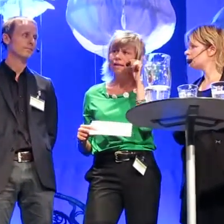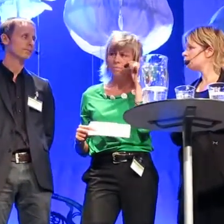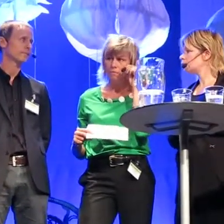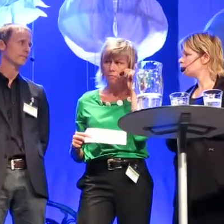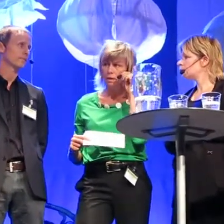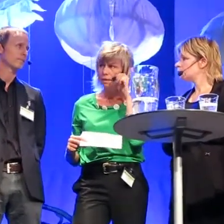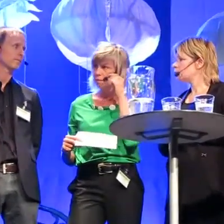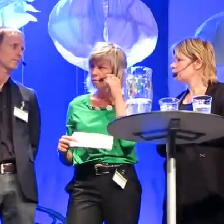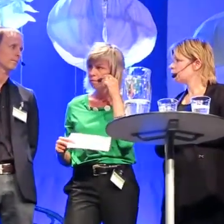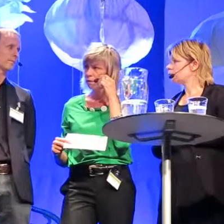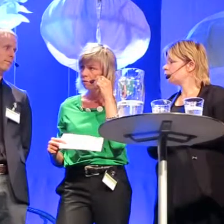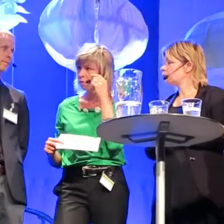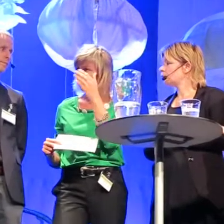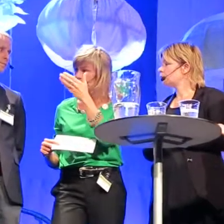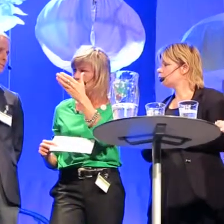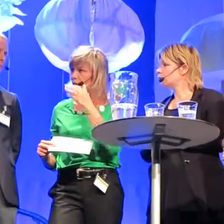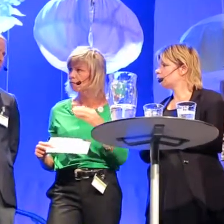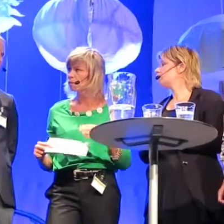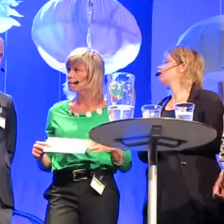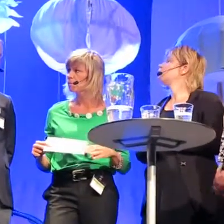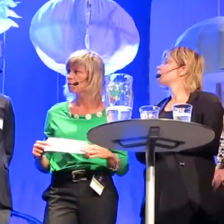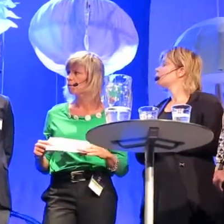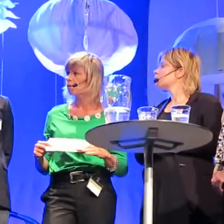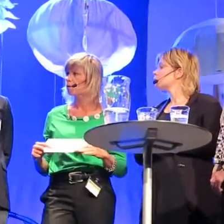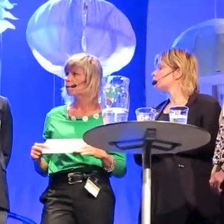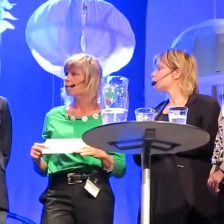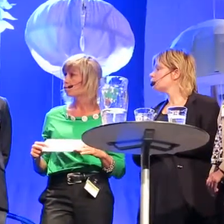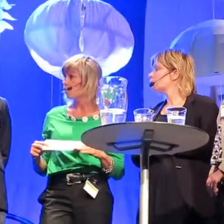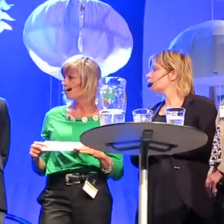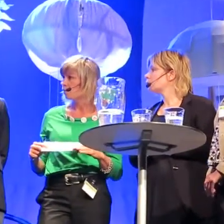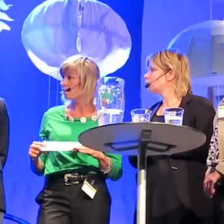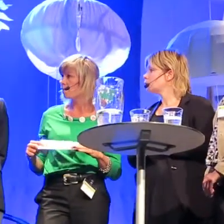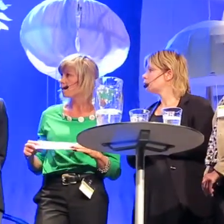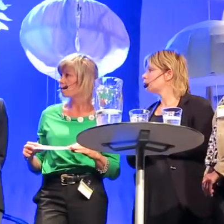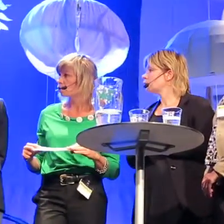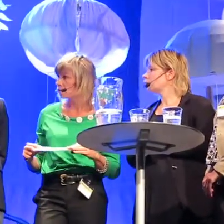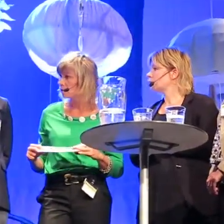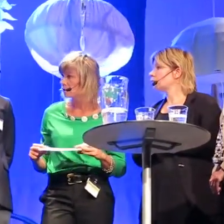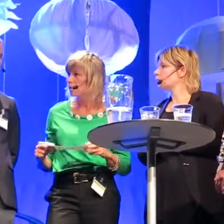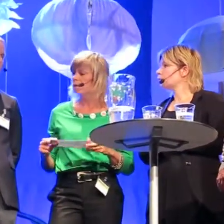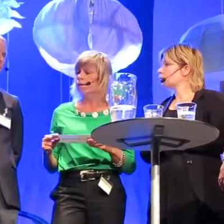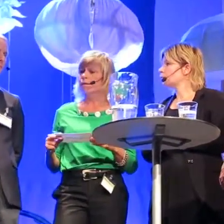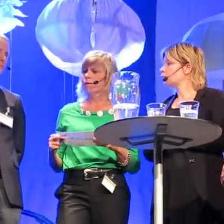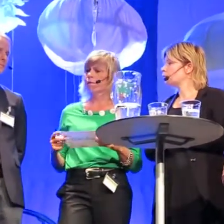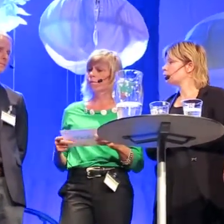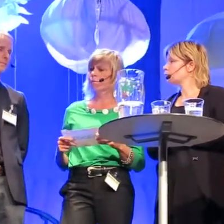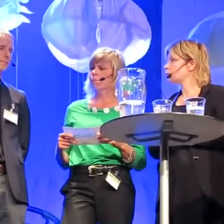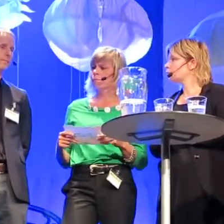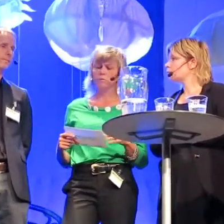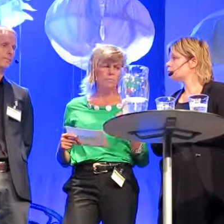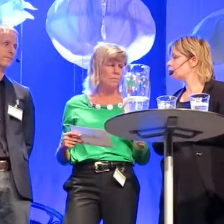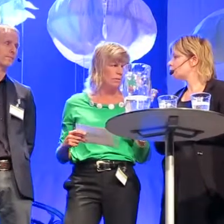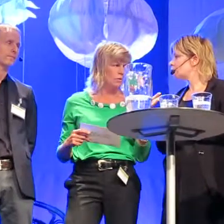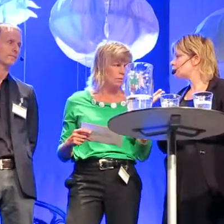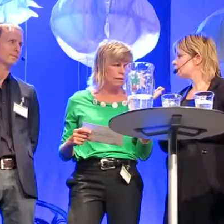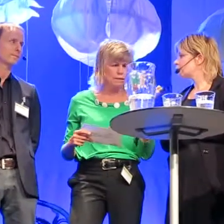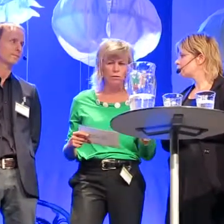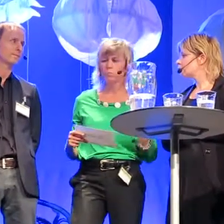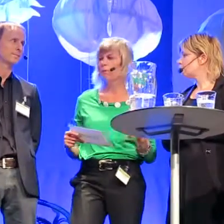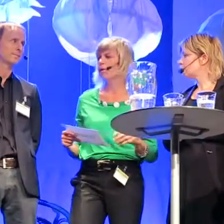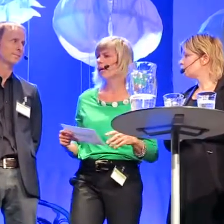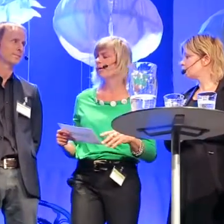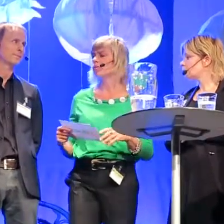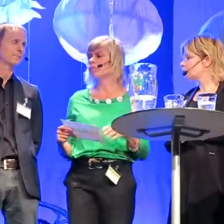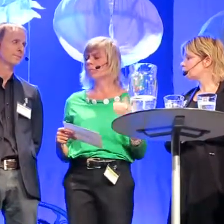att det händer att man får en inbjudan av politikerna för ett samtal om fråga vad vi gör. Nu representerar du